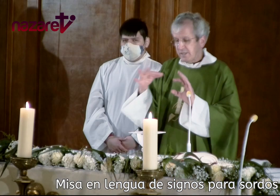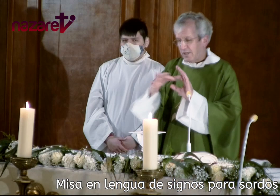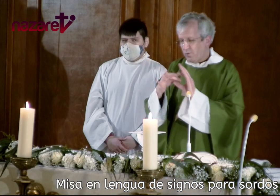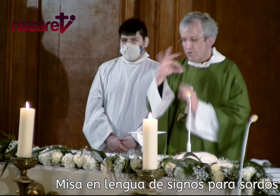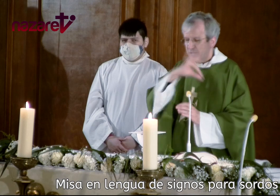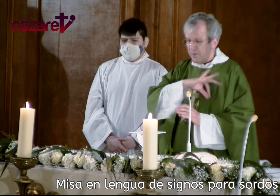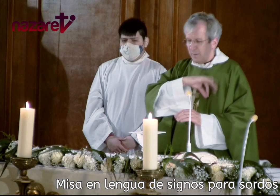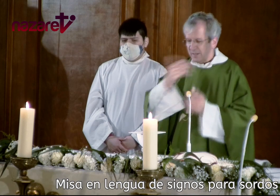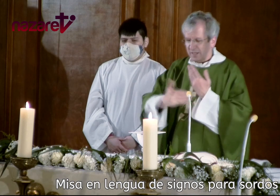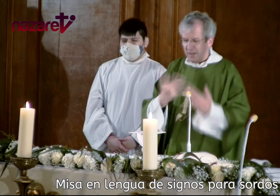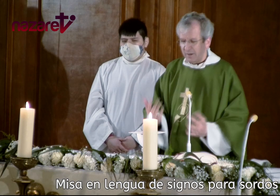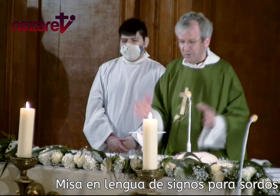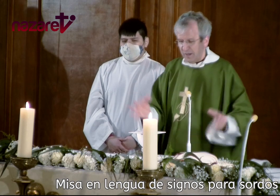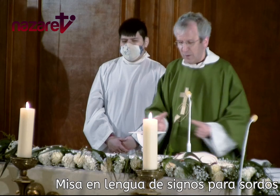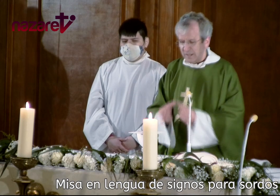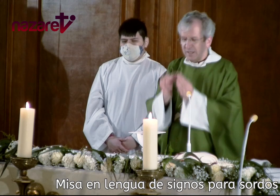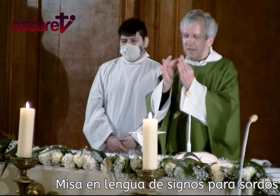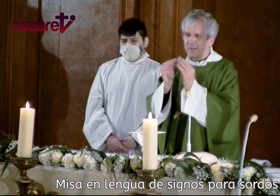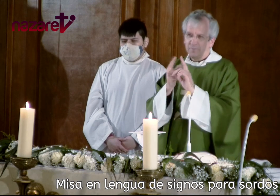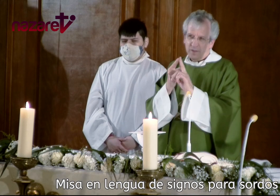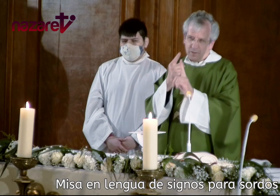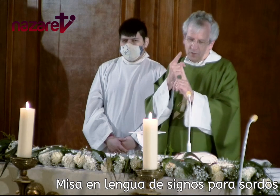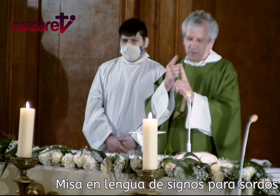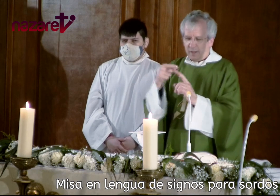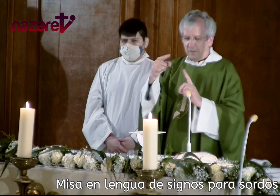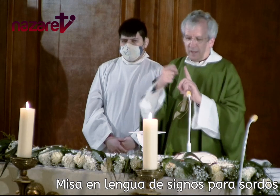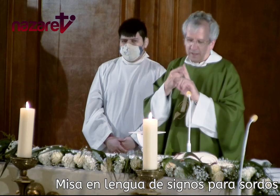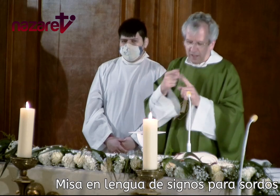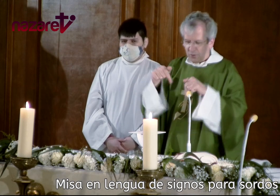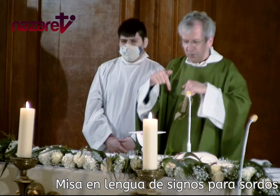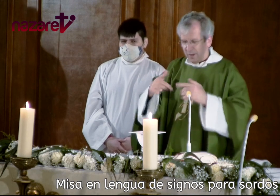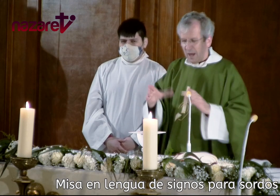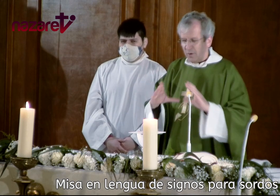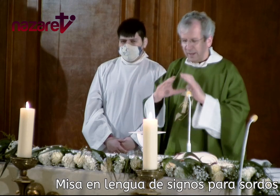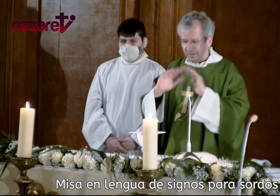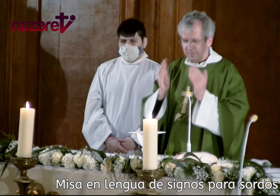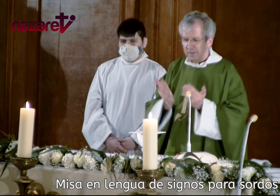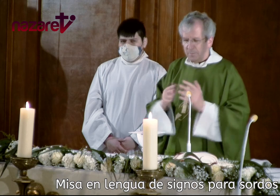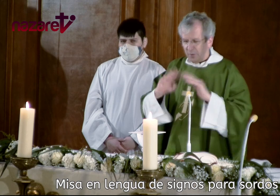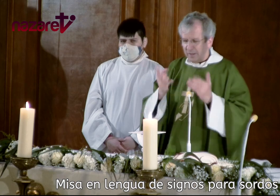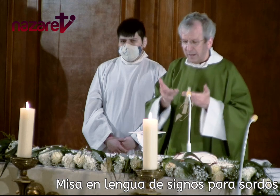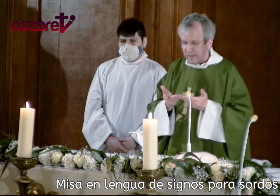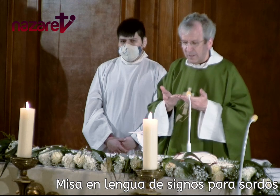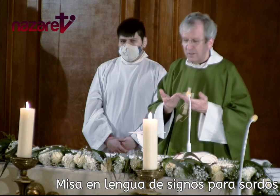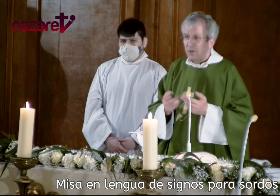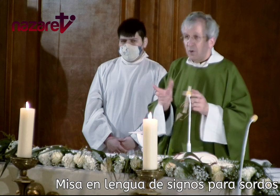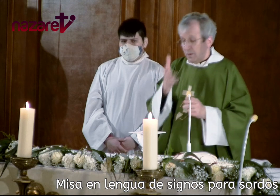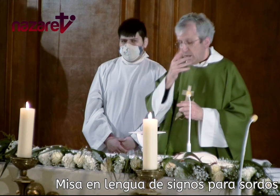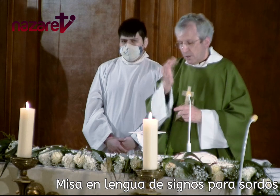estáis unidos espiritualmente a esta celebración de la eucaristía en directo ahora por internet y que no